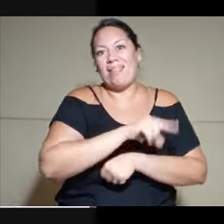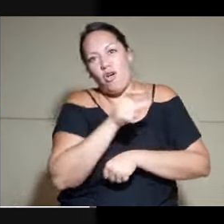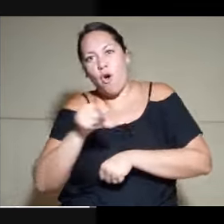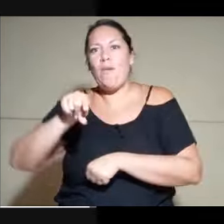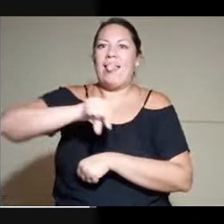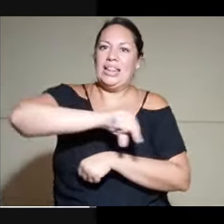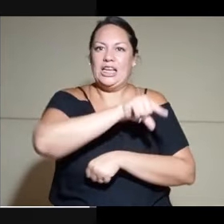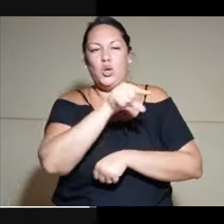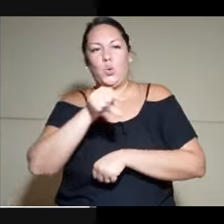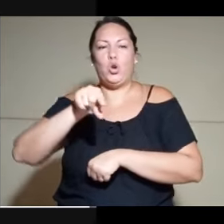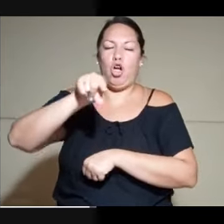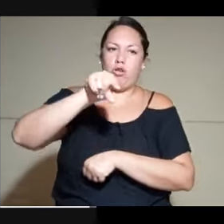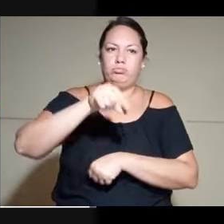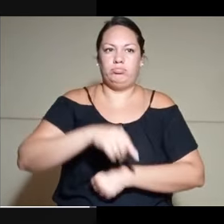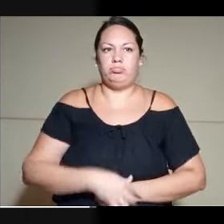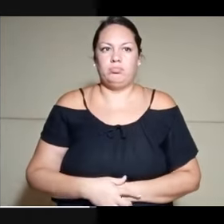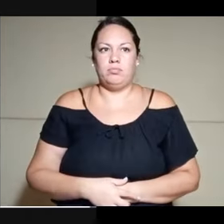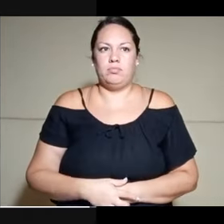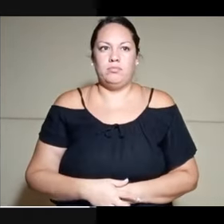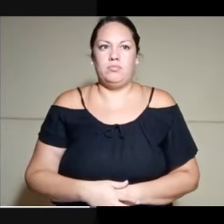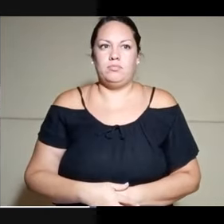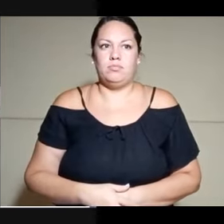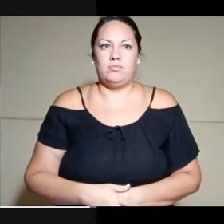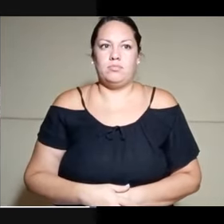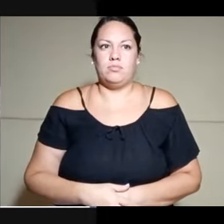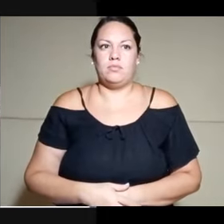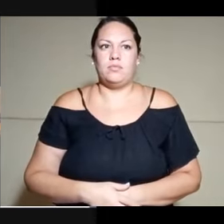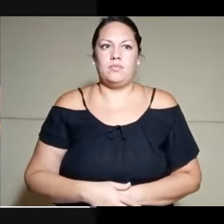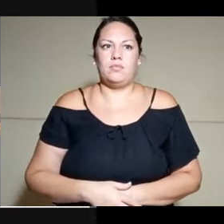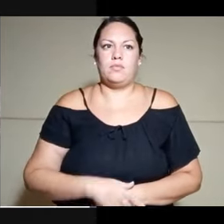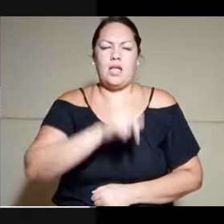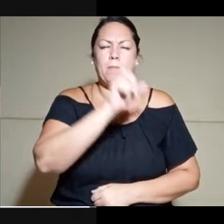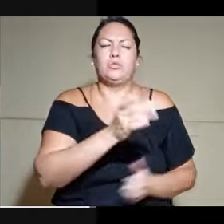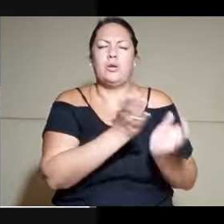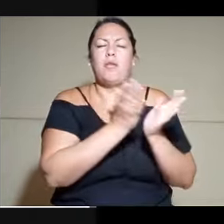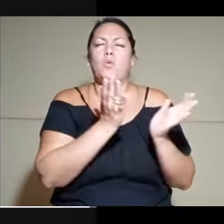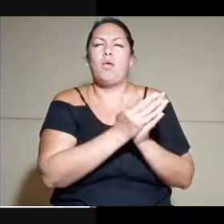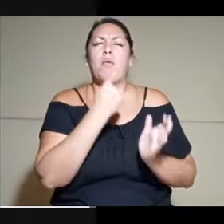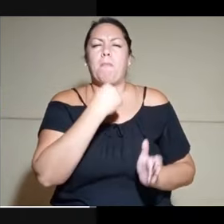es esto? ¿Sí? Ahí la estudiante... El cuarto ventrículo, Cuarto el hueco por El donde cuarto